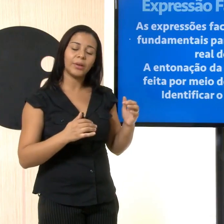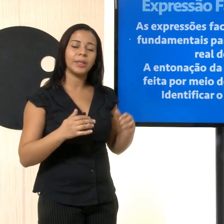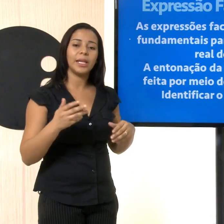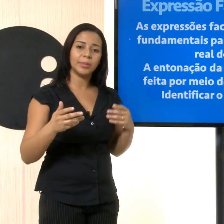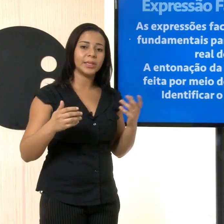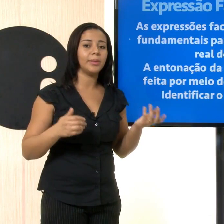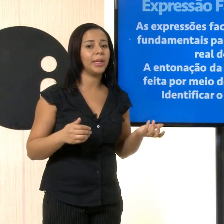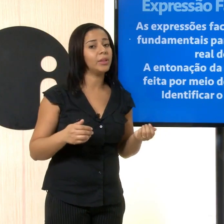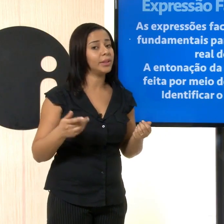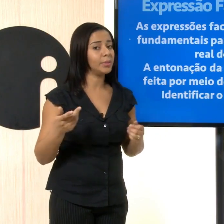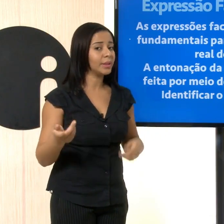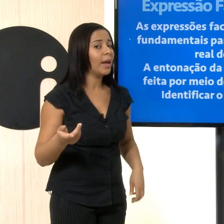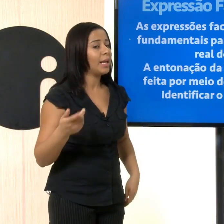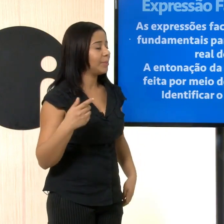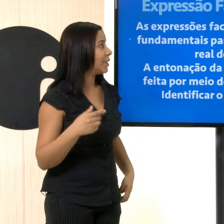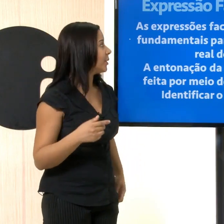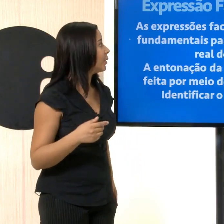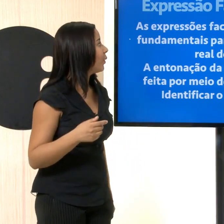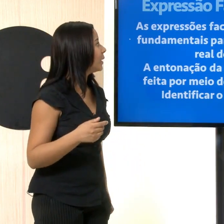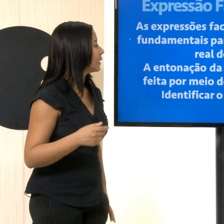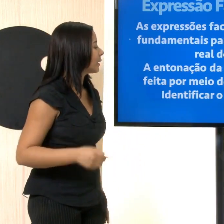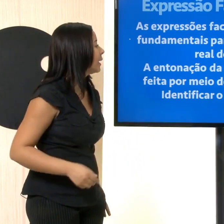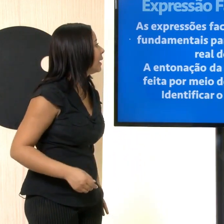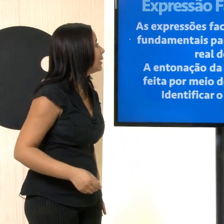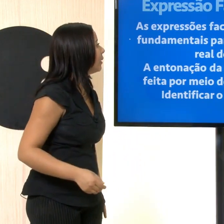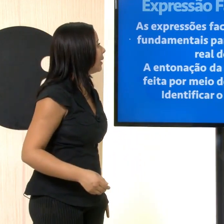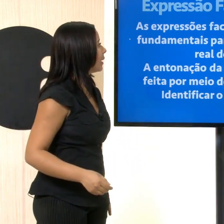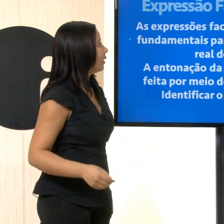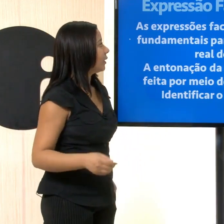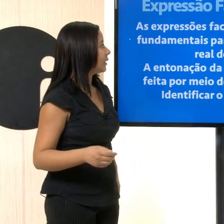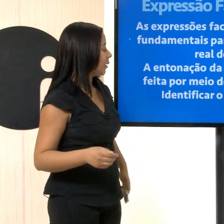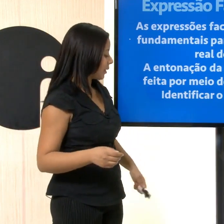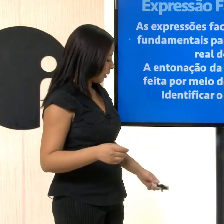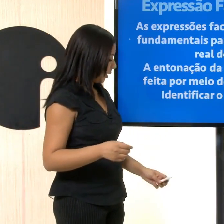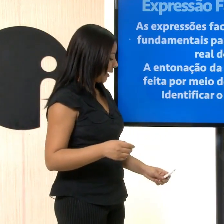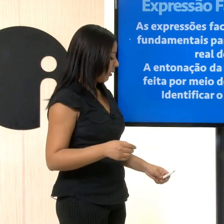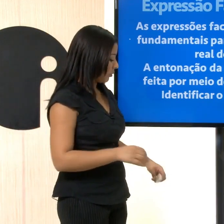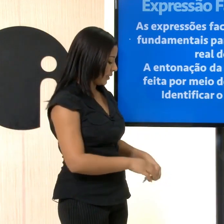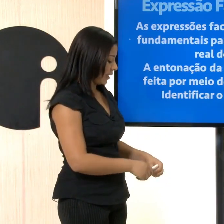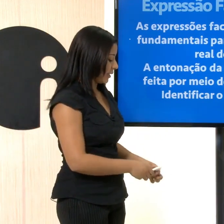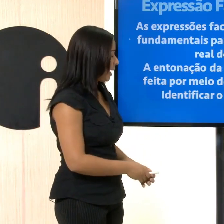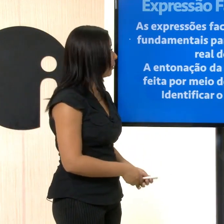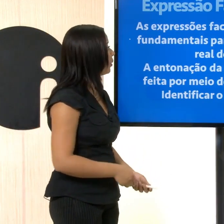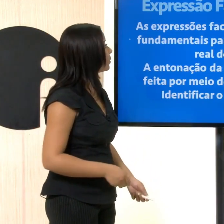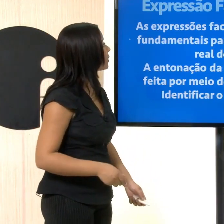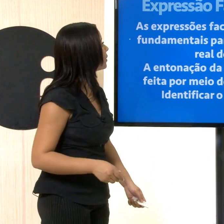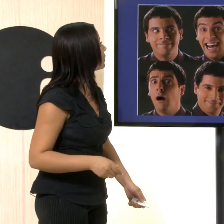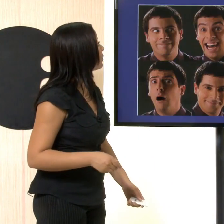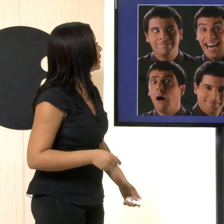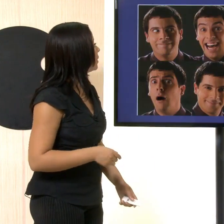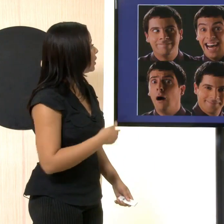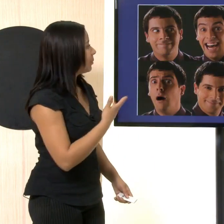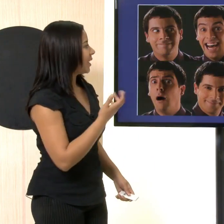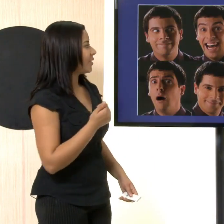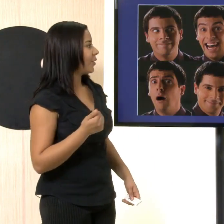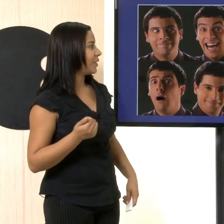e na Libras também nós temos as mesmas coisas. Então aqui nós temos também alguns exemplos de